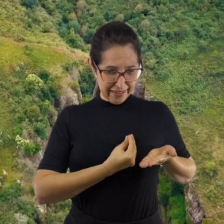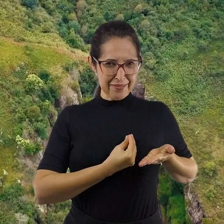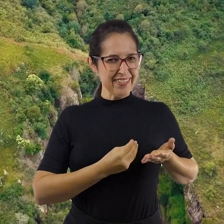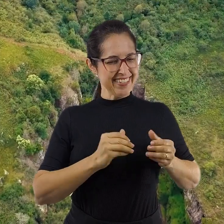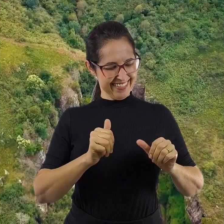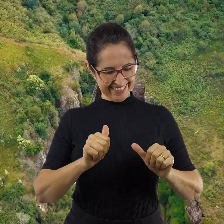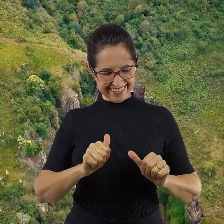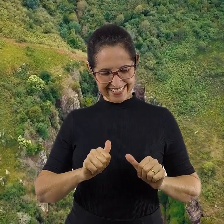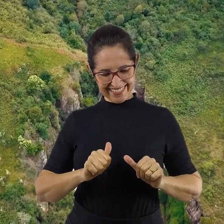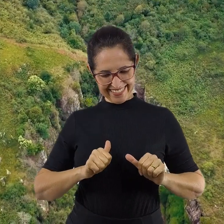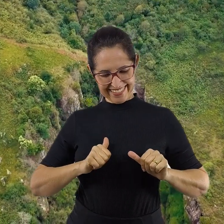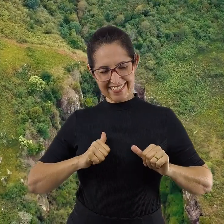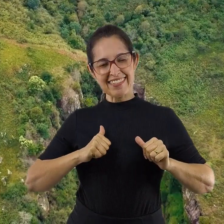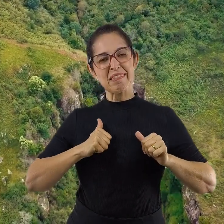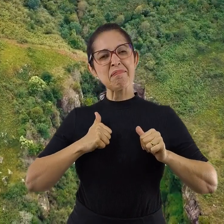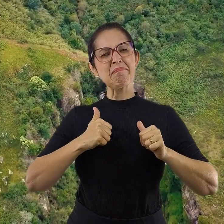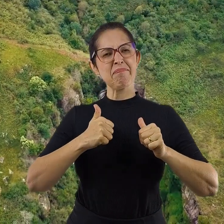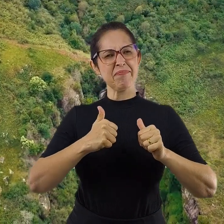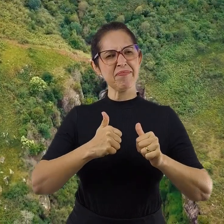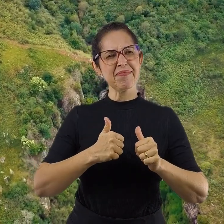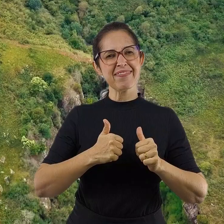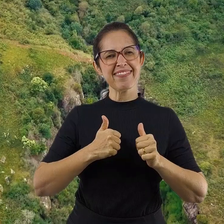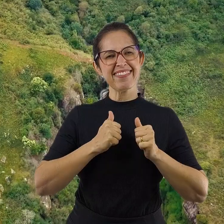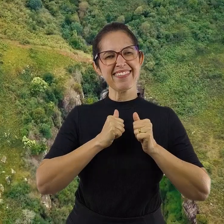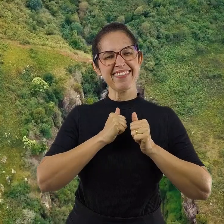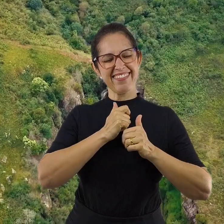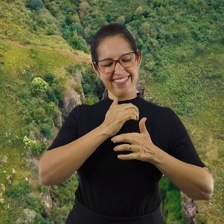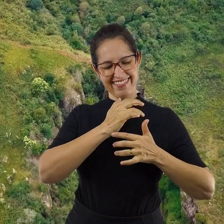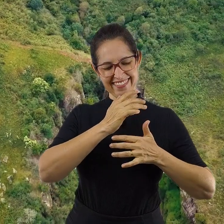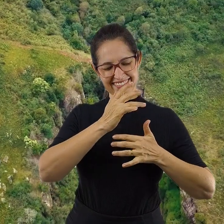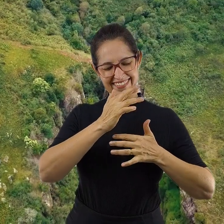me traz sentido à vida.